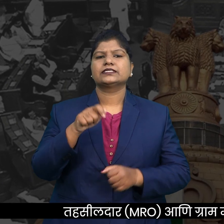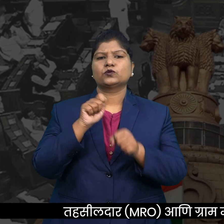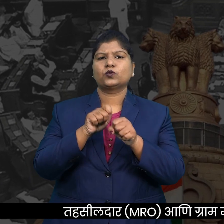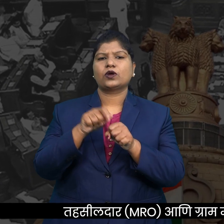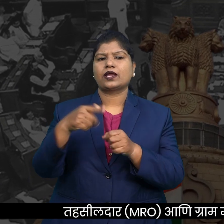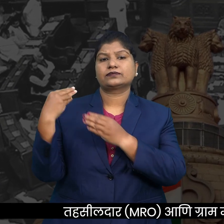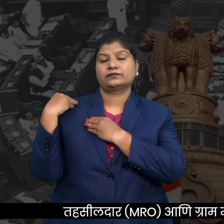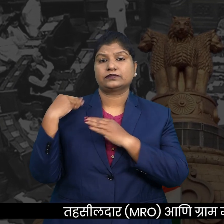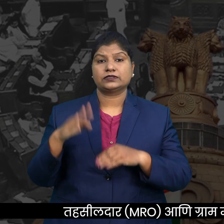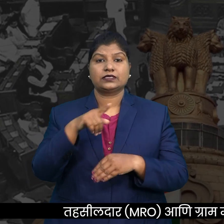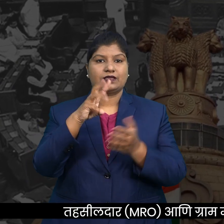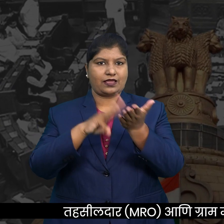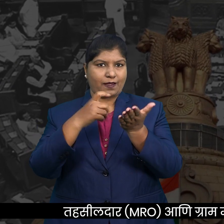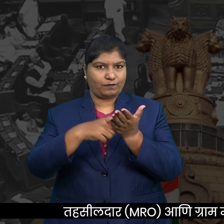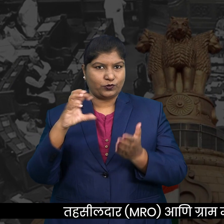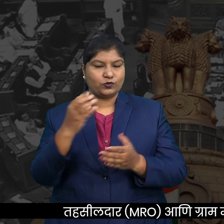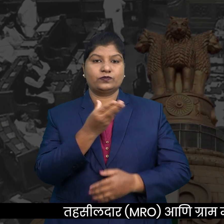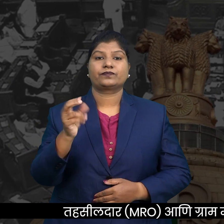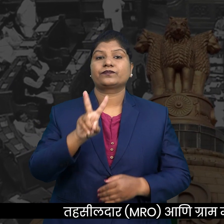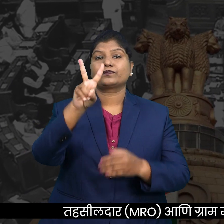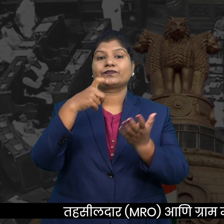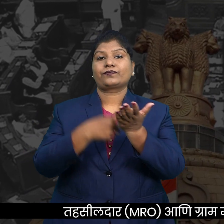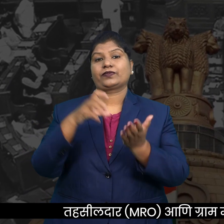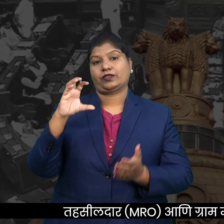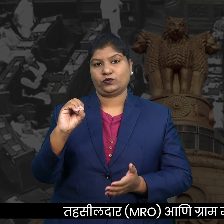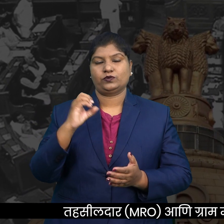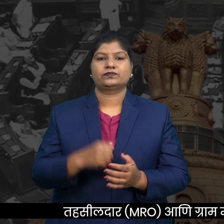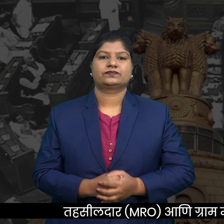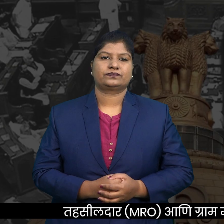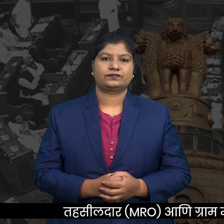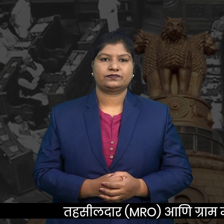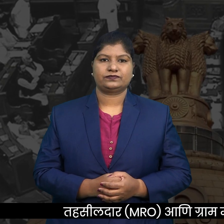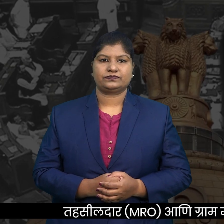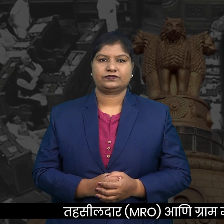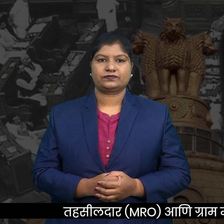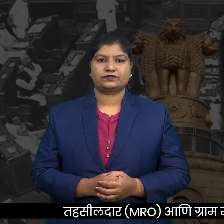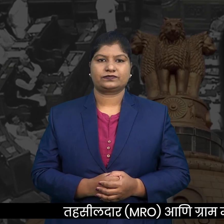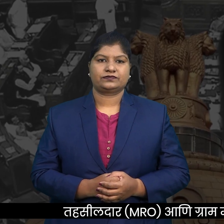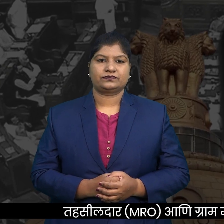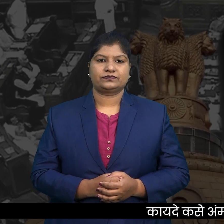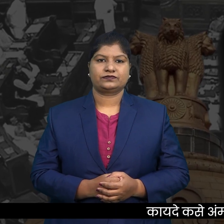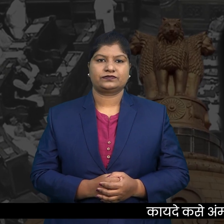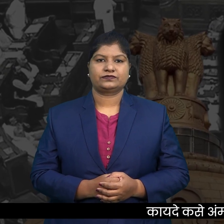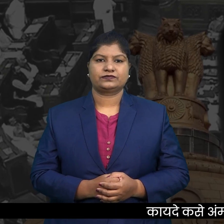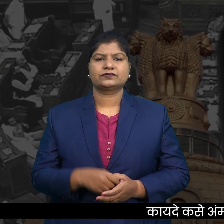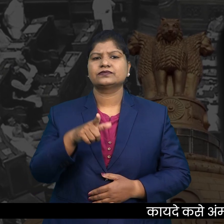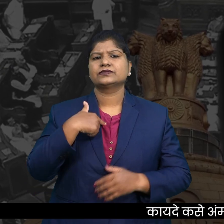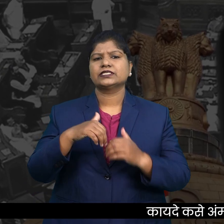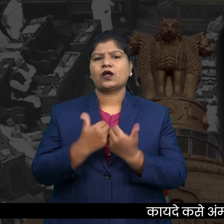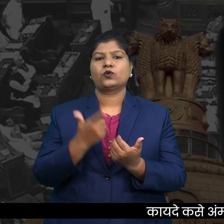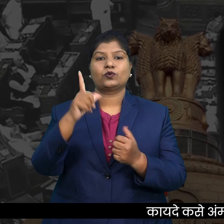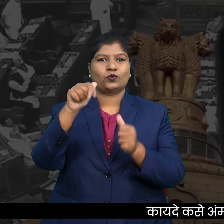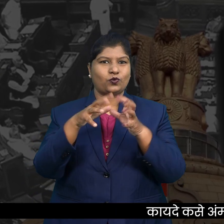तहसीलदार मतलब MRO आणि ग्राम महसूल अधिकारी VRO यांची कर्तव्ये कायदे कसे